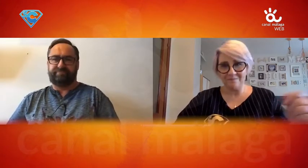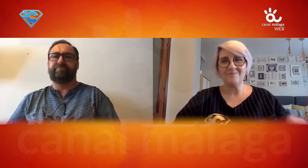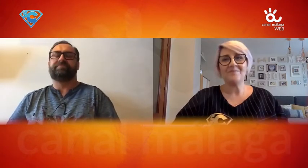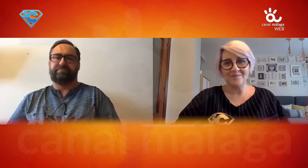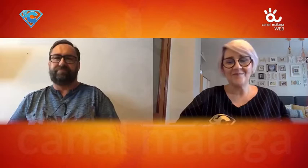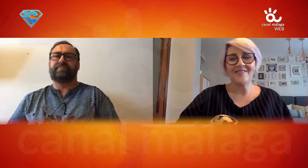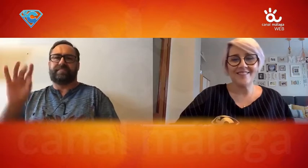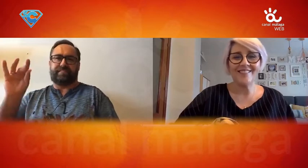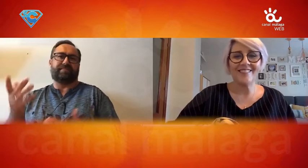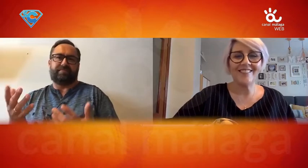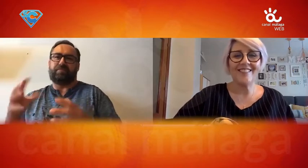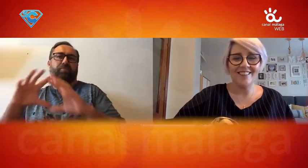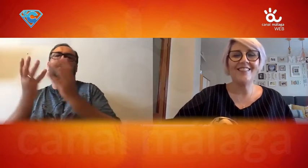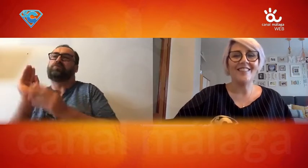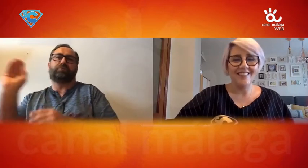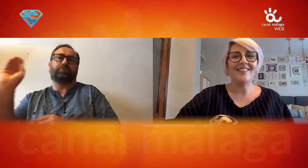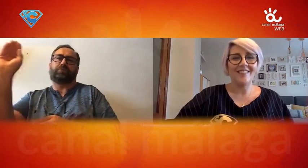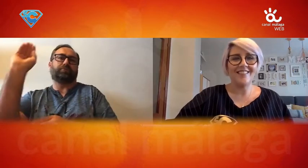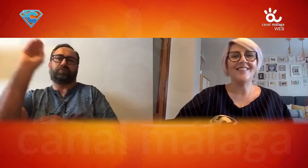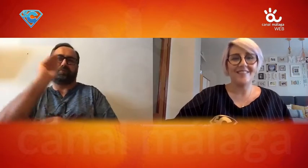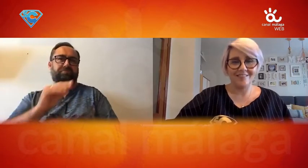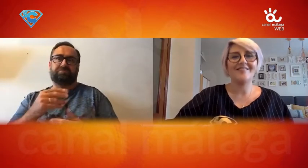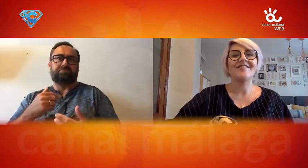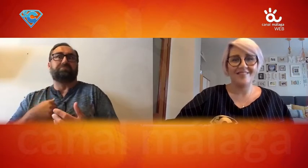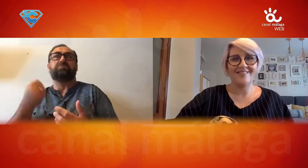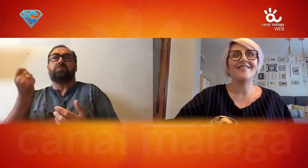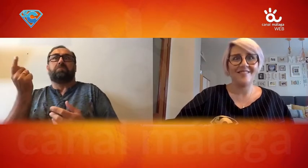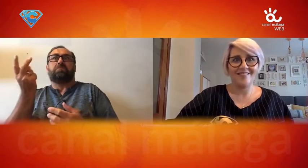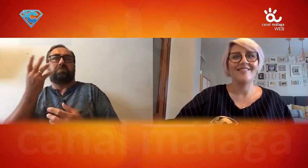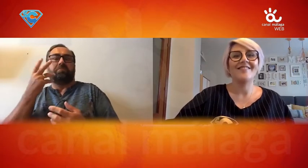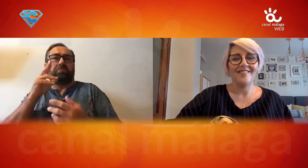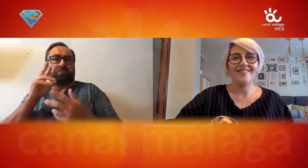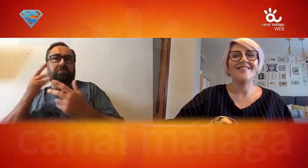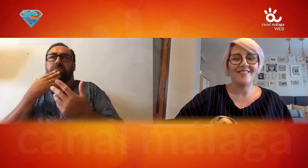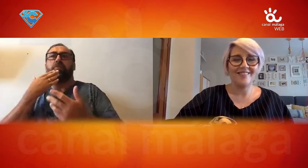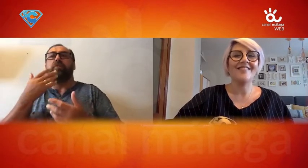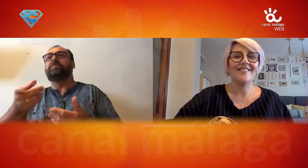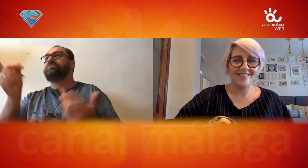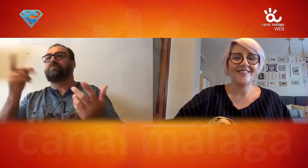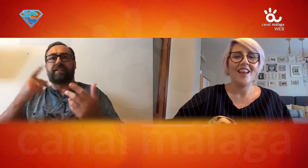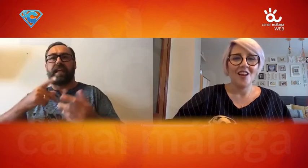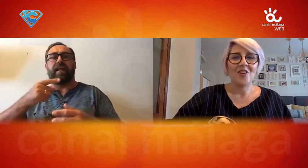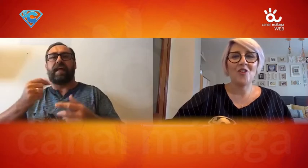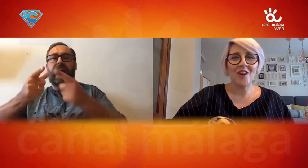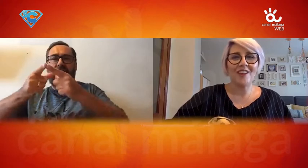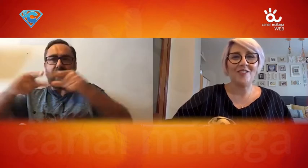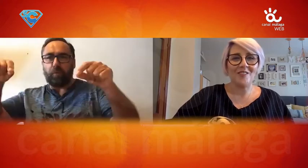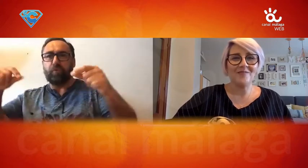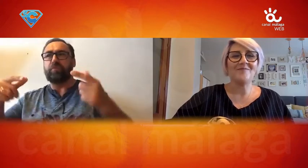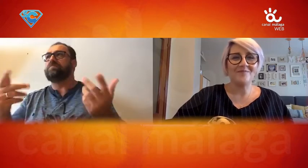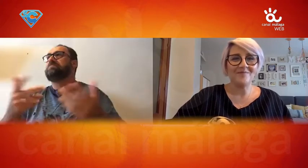tiene su lengua como un idioma, igual ocurre en el resto del mundo.